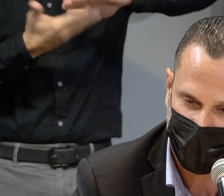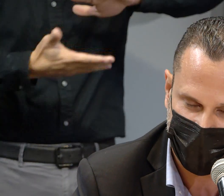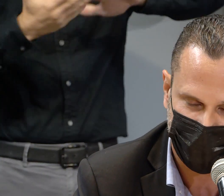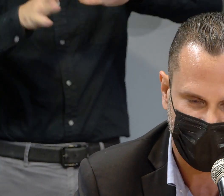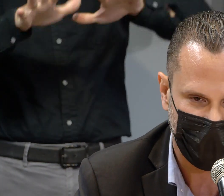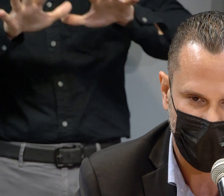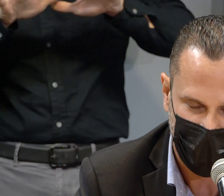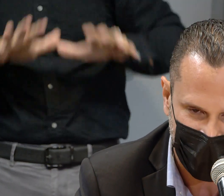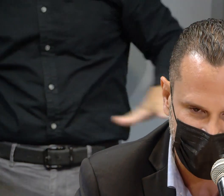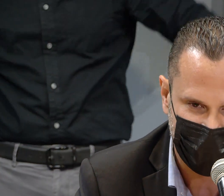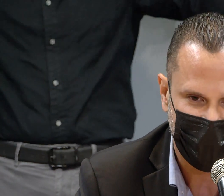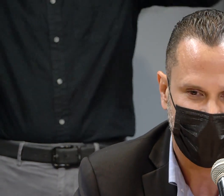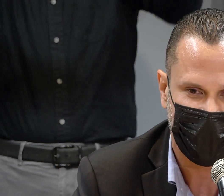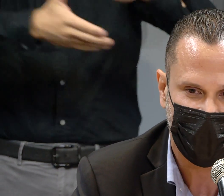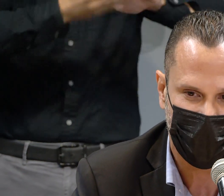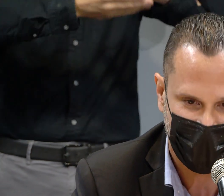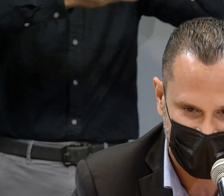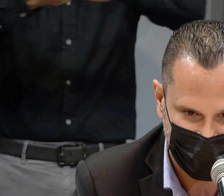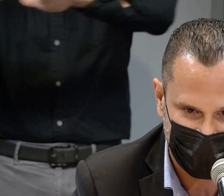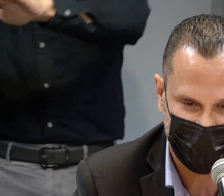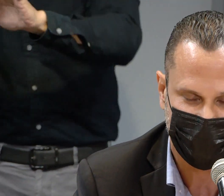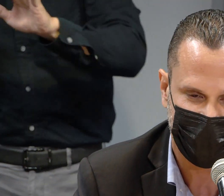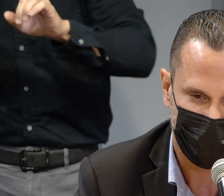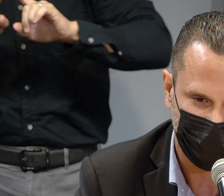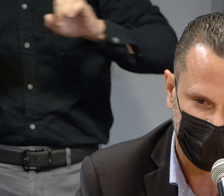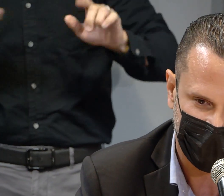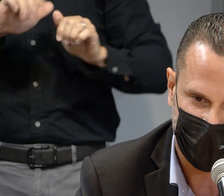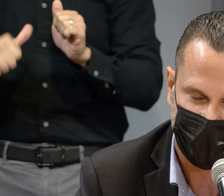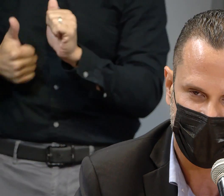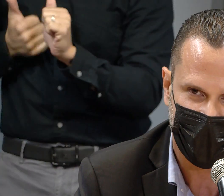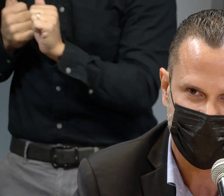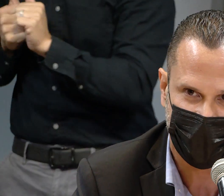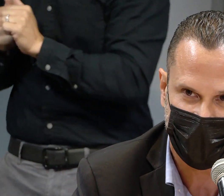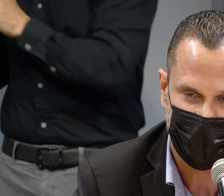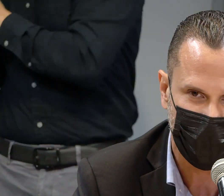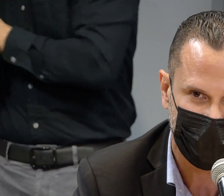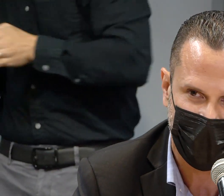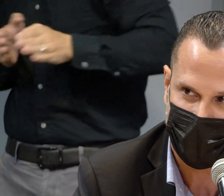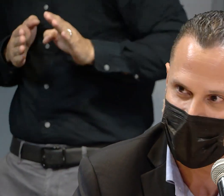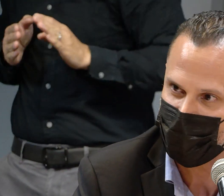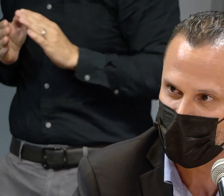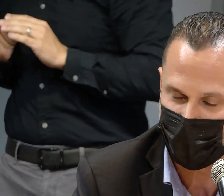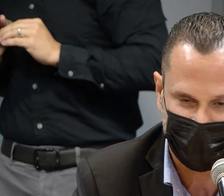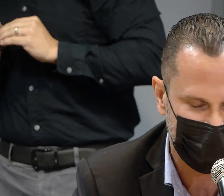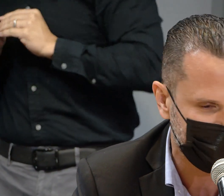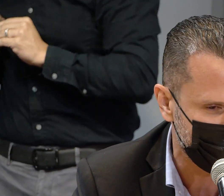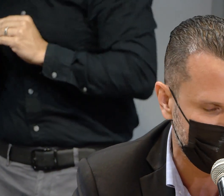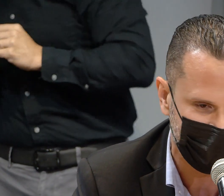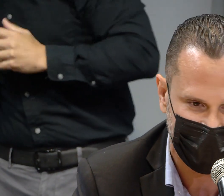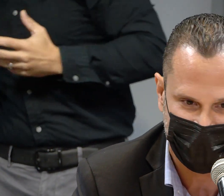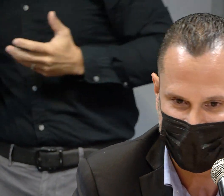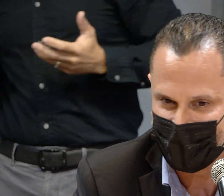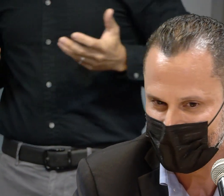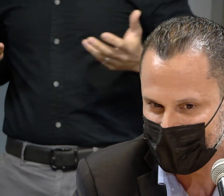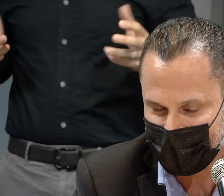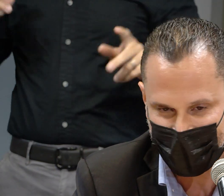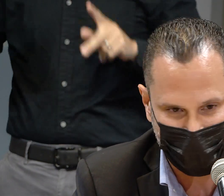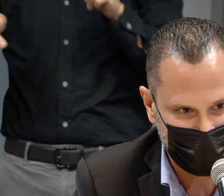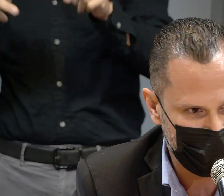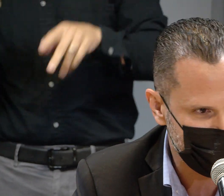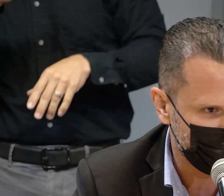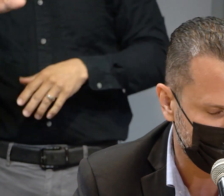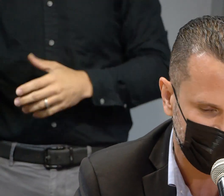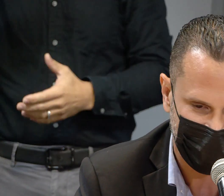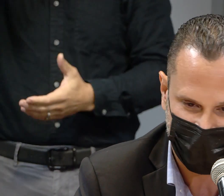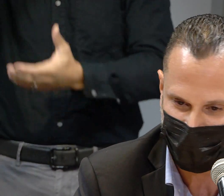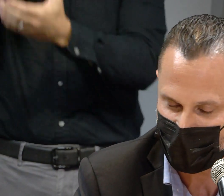todos nuestros clientes pero no hay ninguna agenda de buscar y hacer ninguna nominación de la credibilidad de que